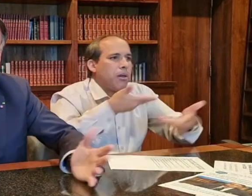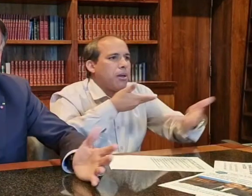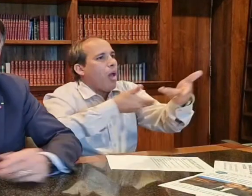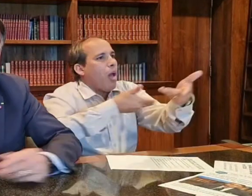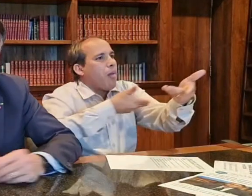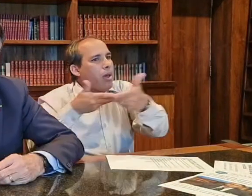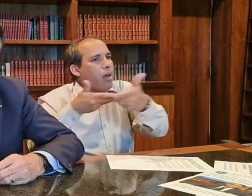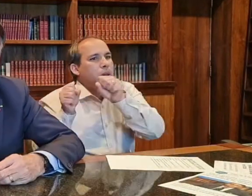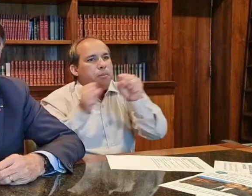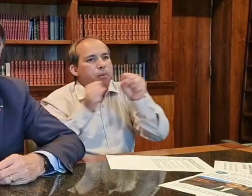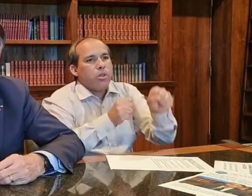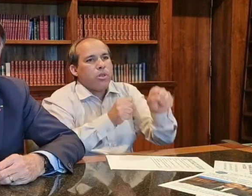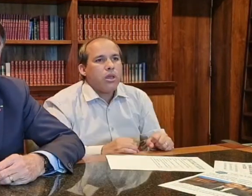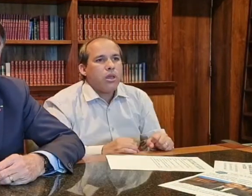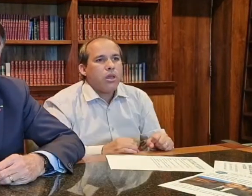en guerra